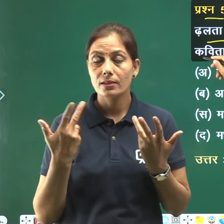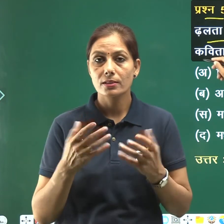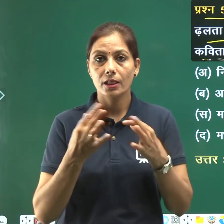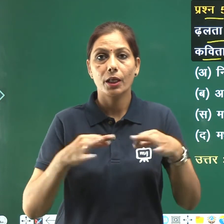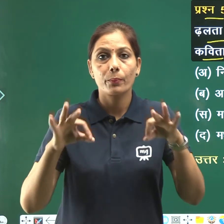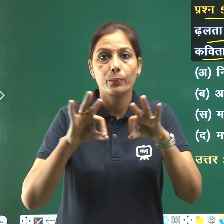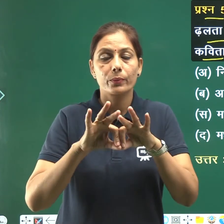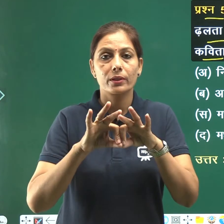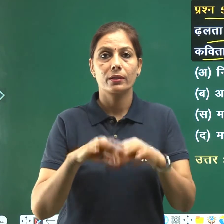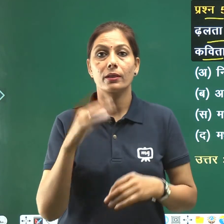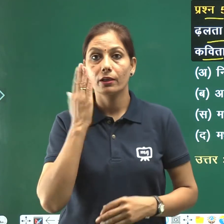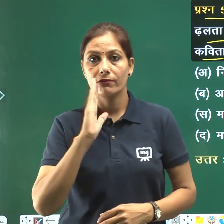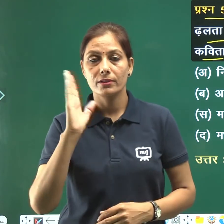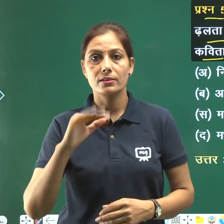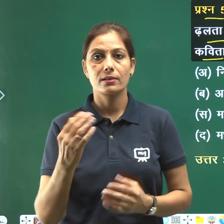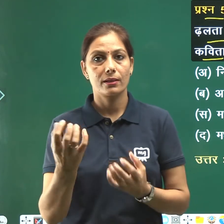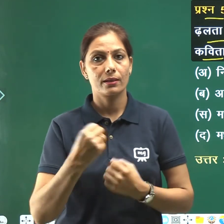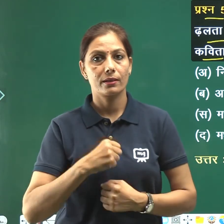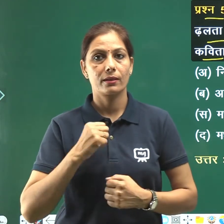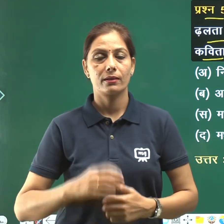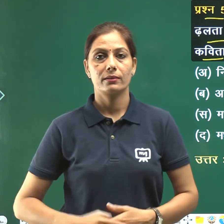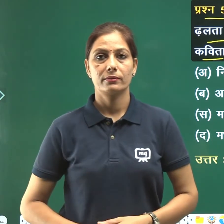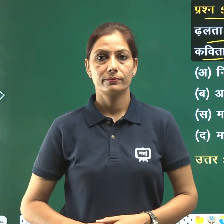से लिया गया है?